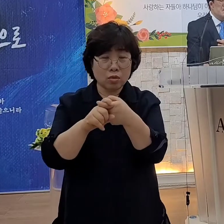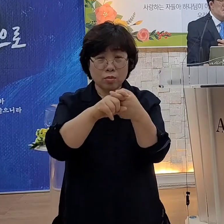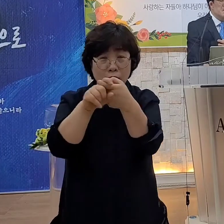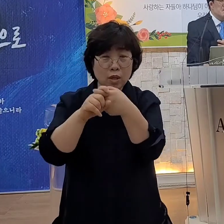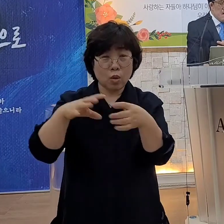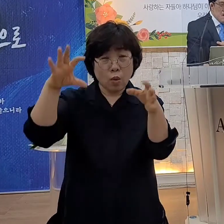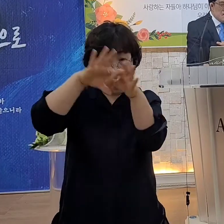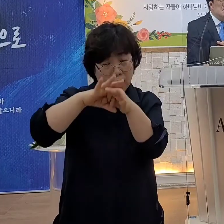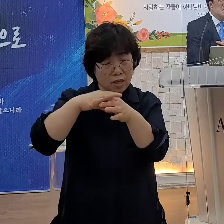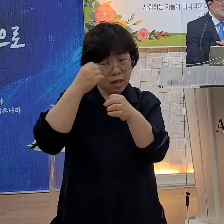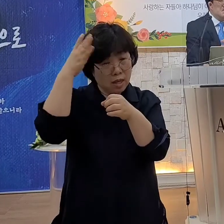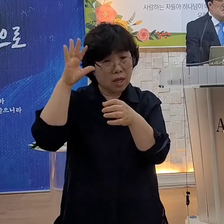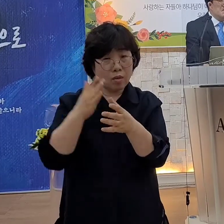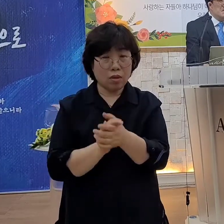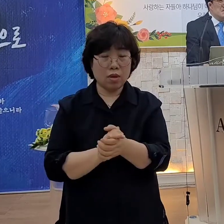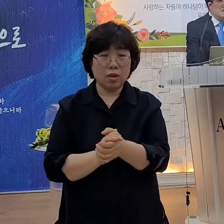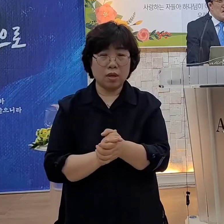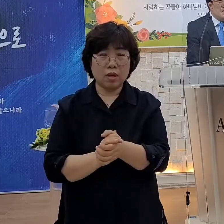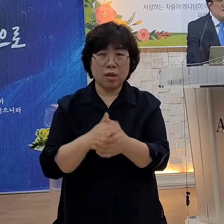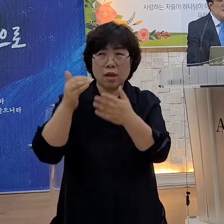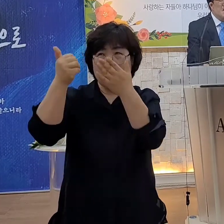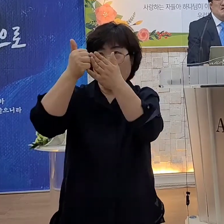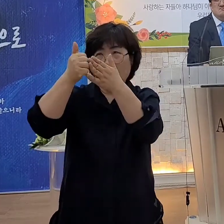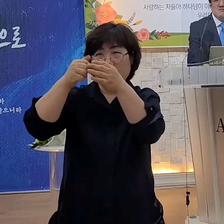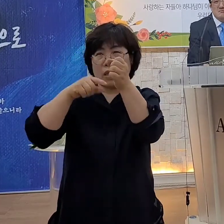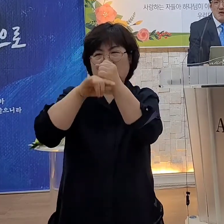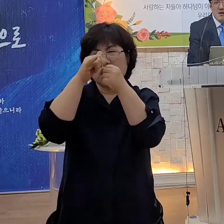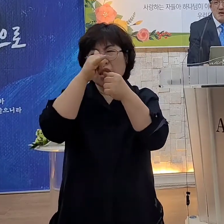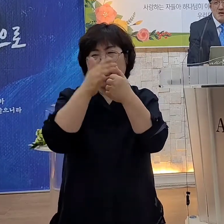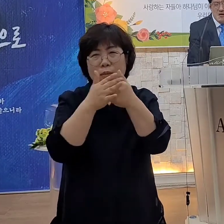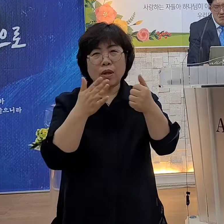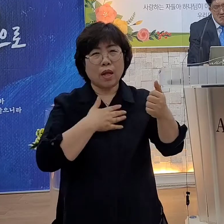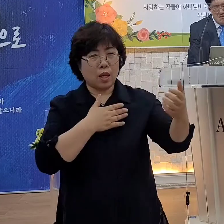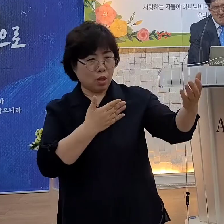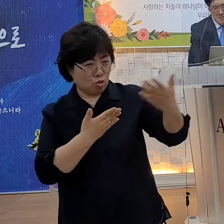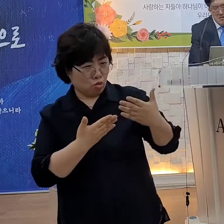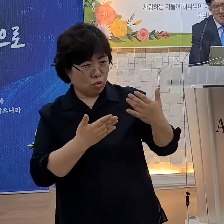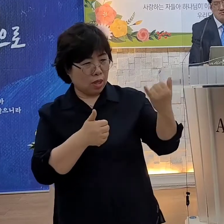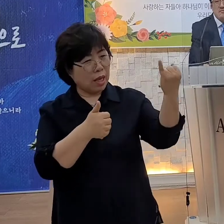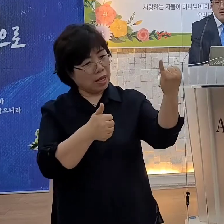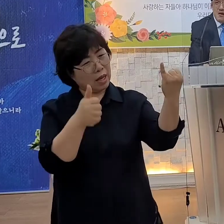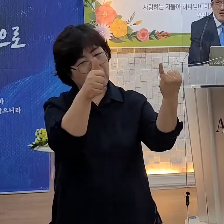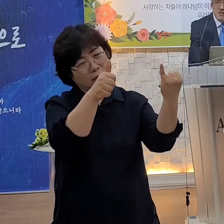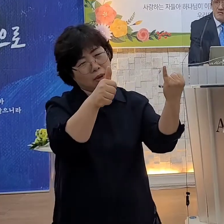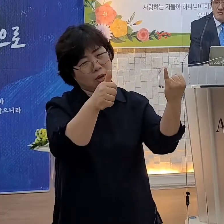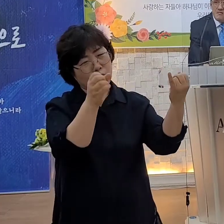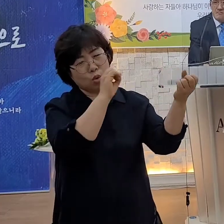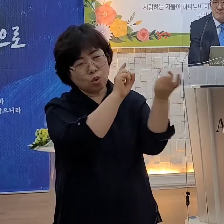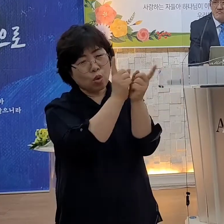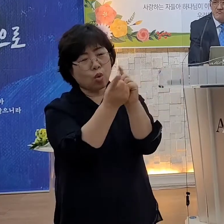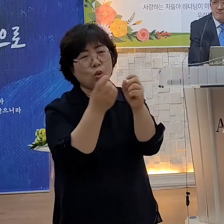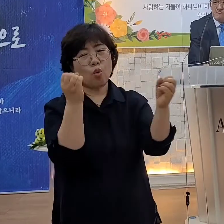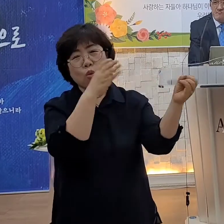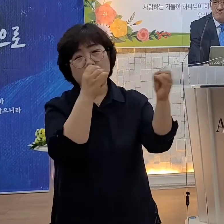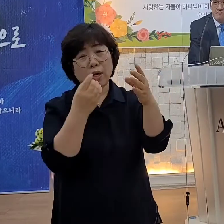나에게 다 뜻이 있어서 당신을 나에게 주셨구나. 이런 고백을 하게 되는 거예요.